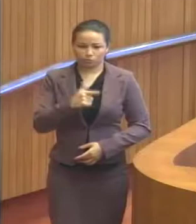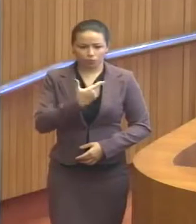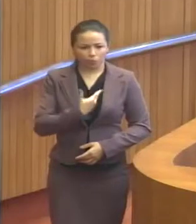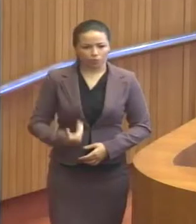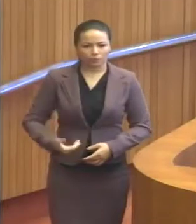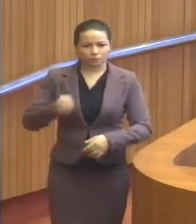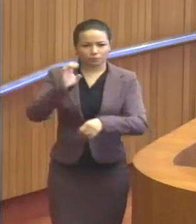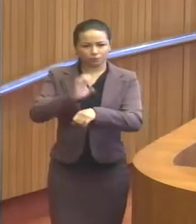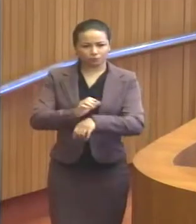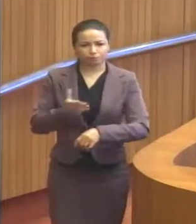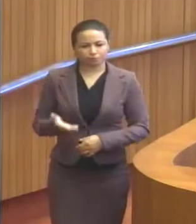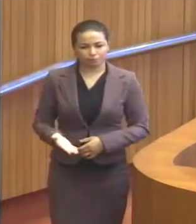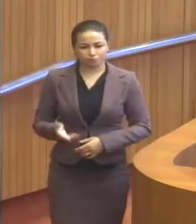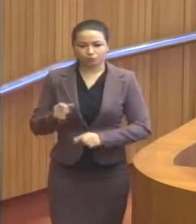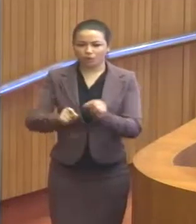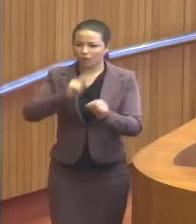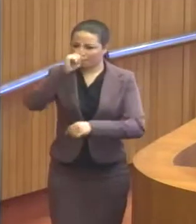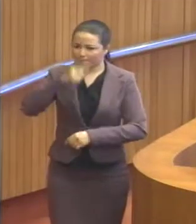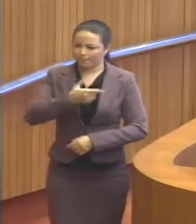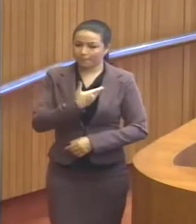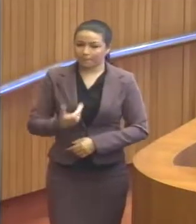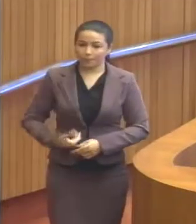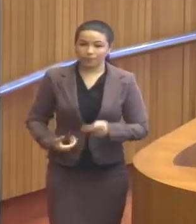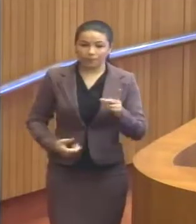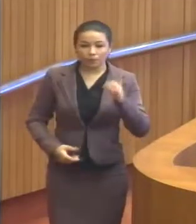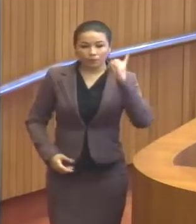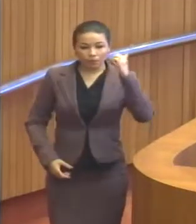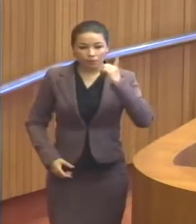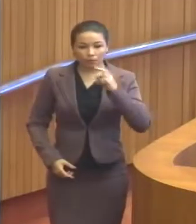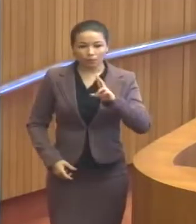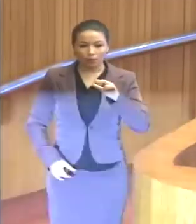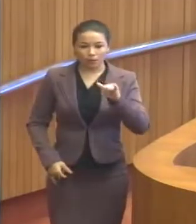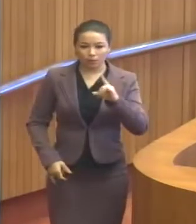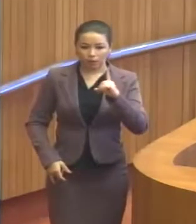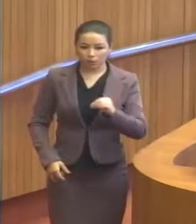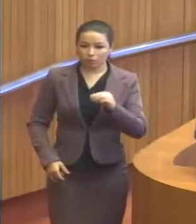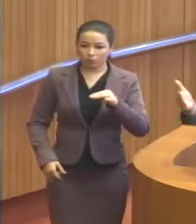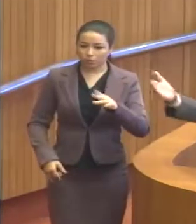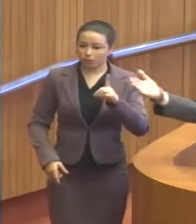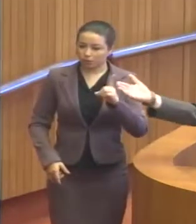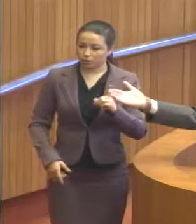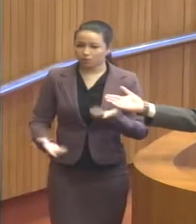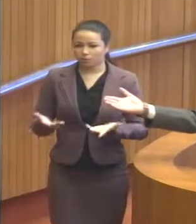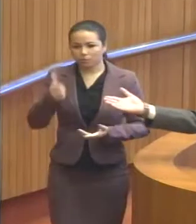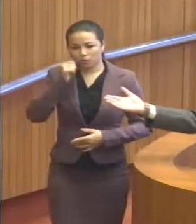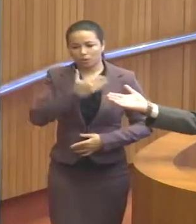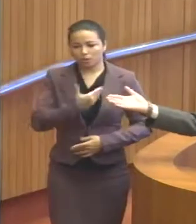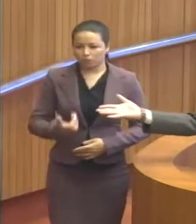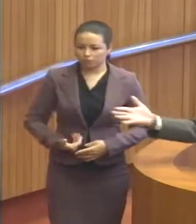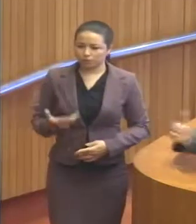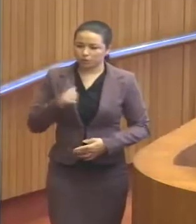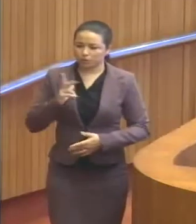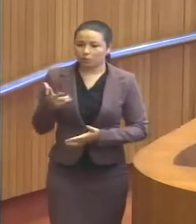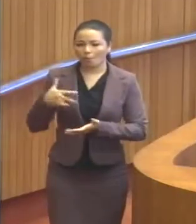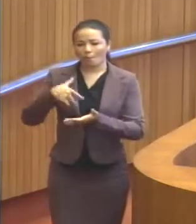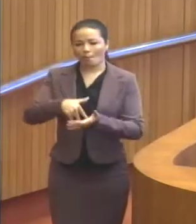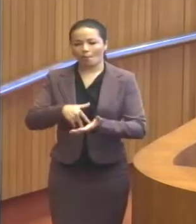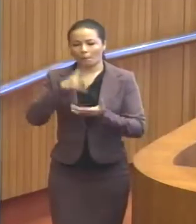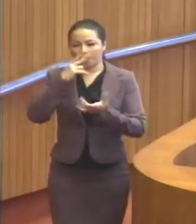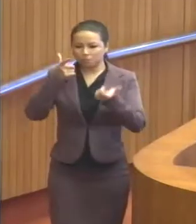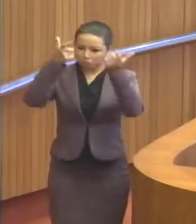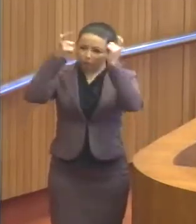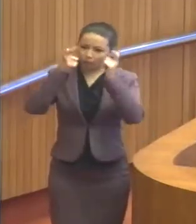no Estado, gente. Quem manda no governo é o deputado Ricardo Murá. A governadora está ali de rainha da